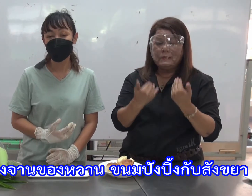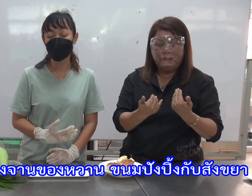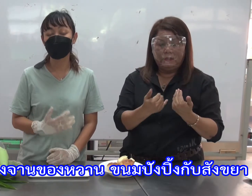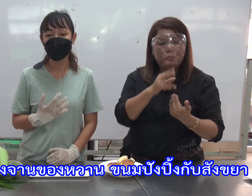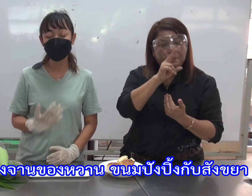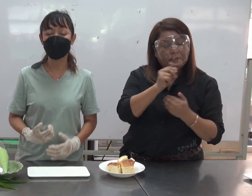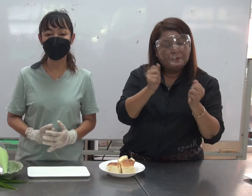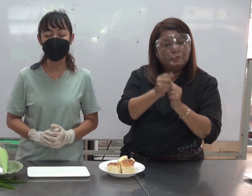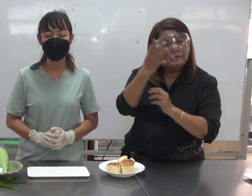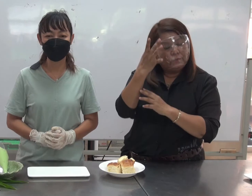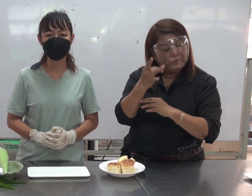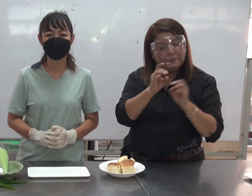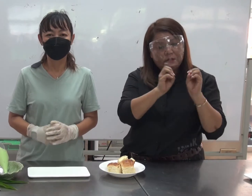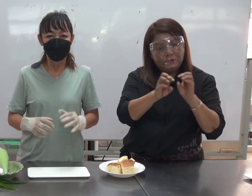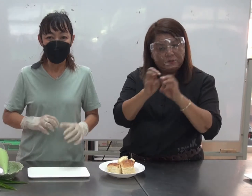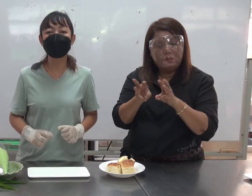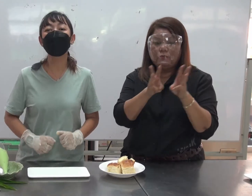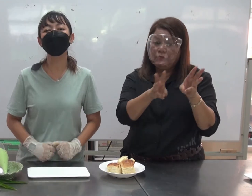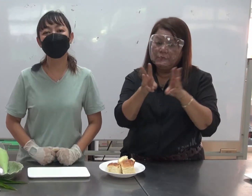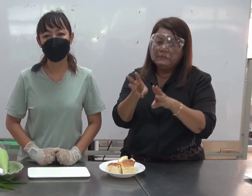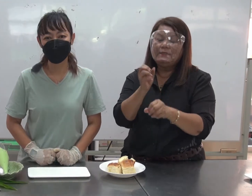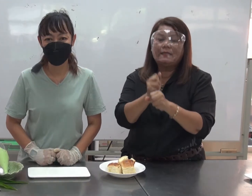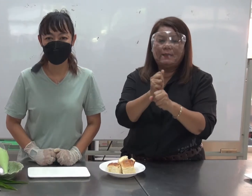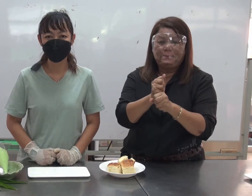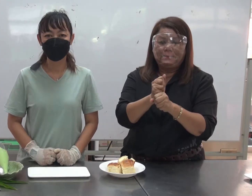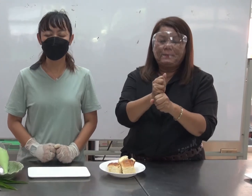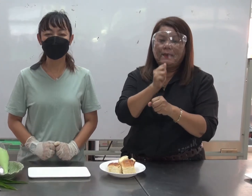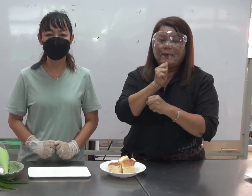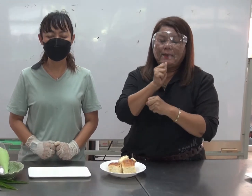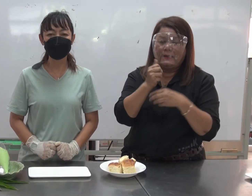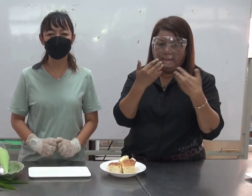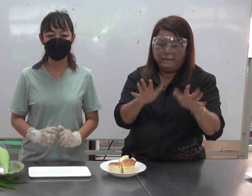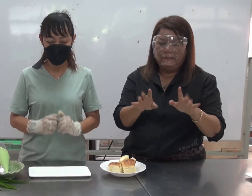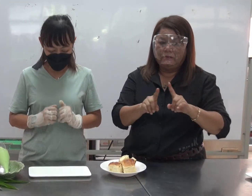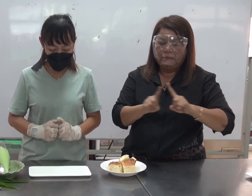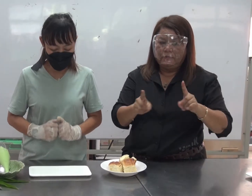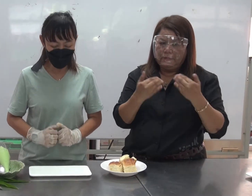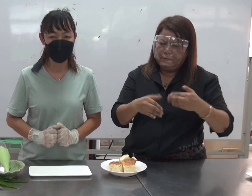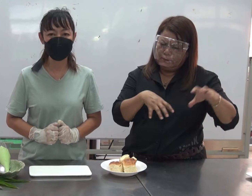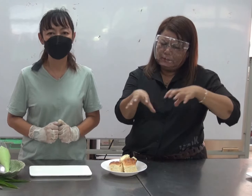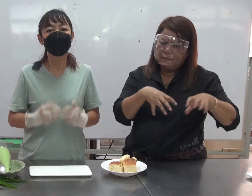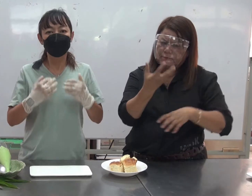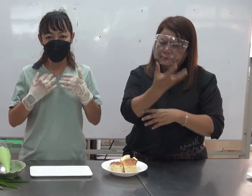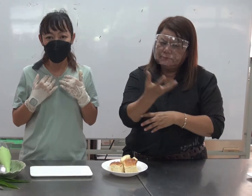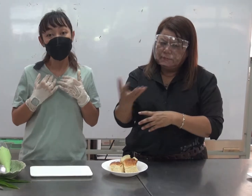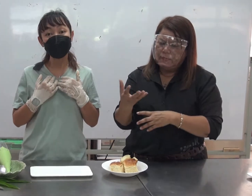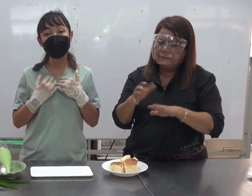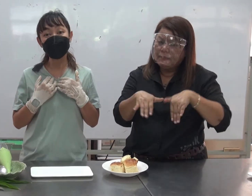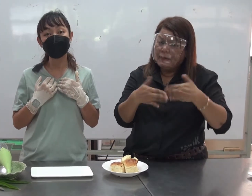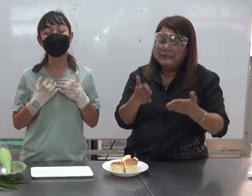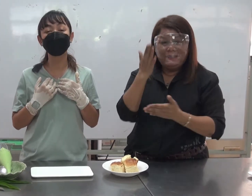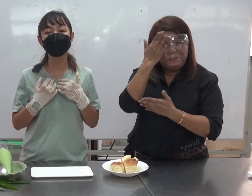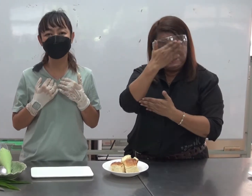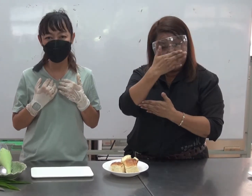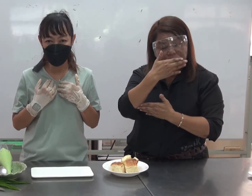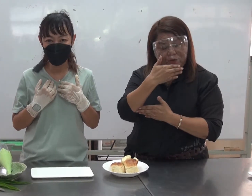ณอ้อยก็ได้สอนการทำอาหารไปแล้วนะคะแล้ววันนี้การตกแต่งจานเนี่ยก็จะมีคุณครูปอยนะคะ